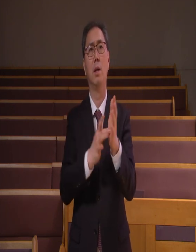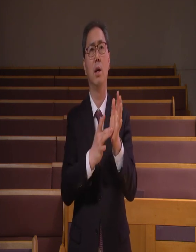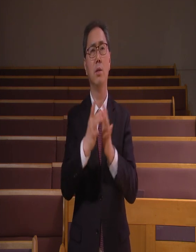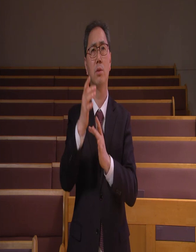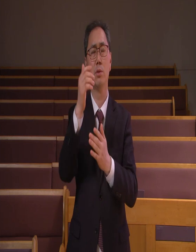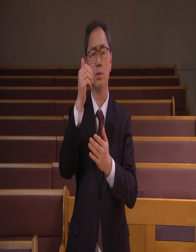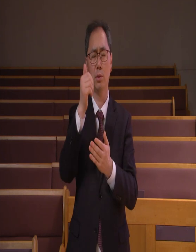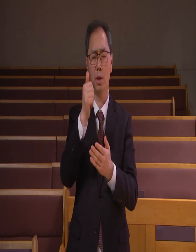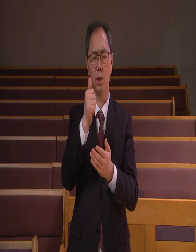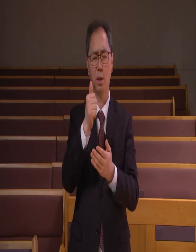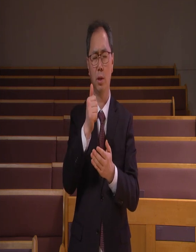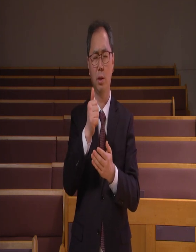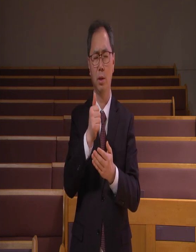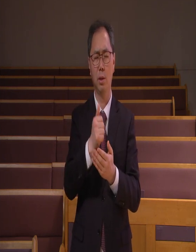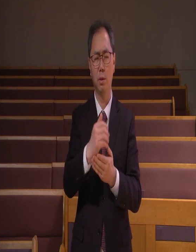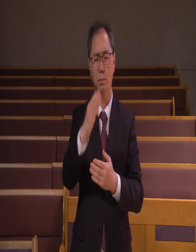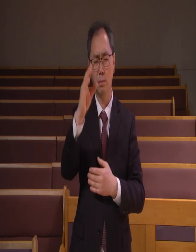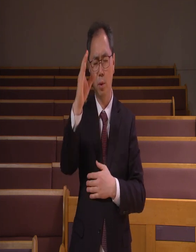무리들이